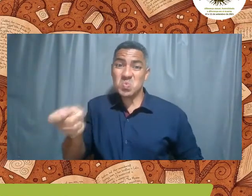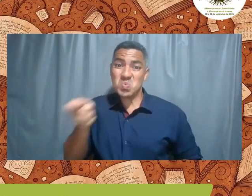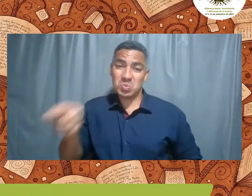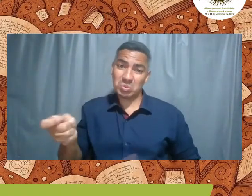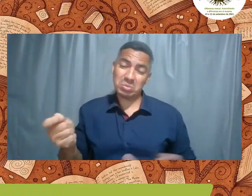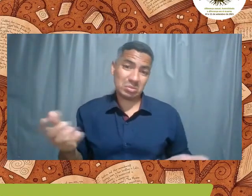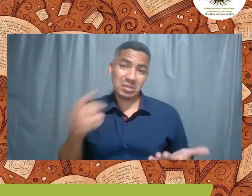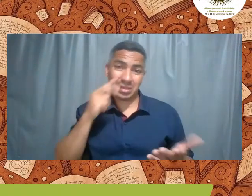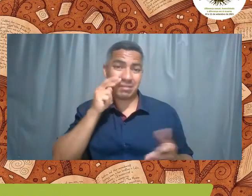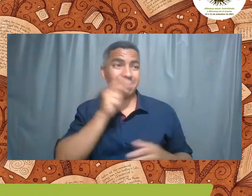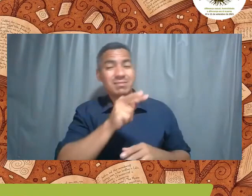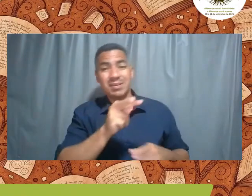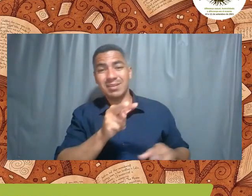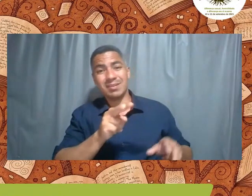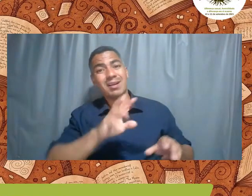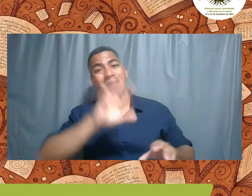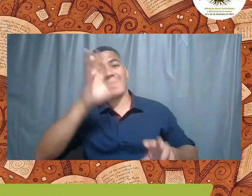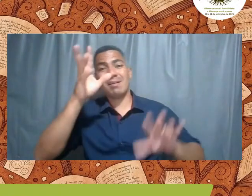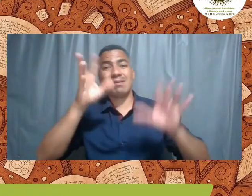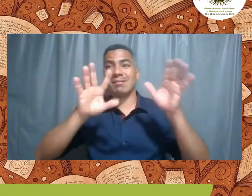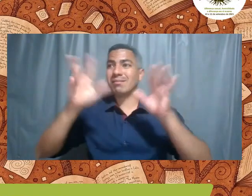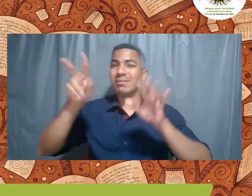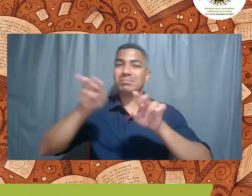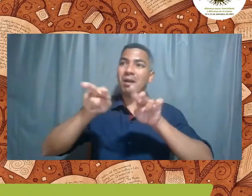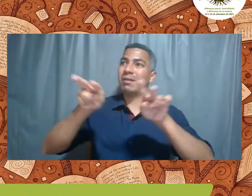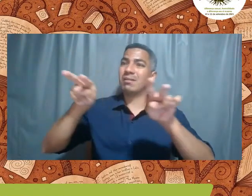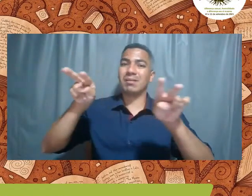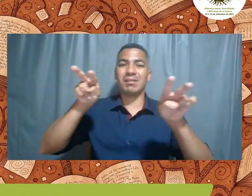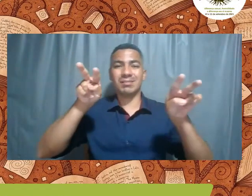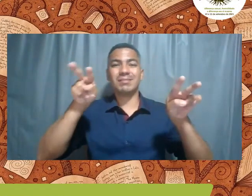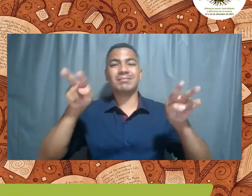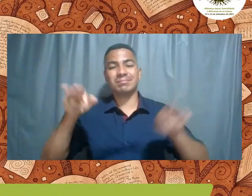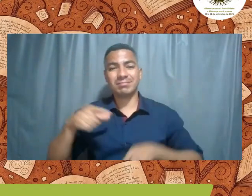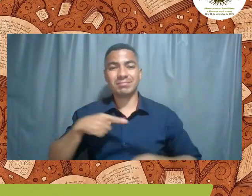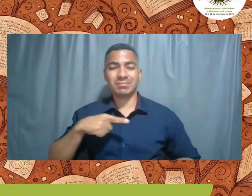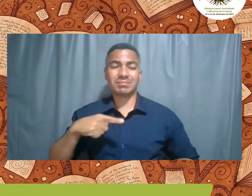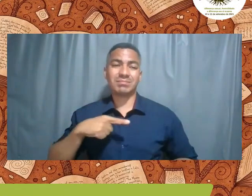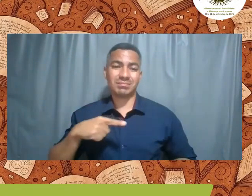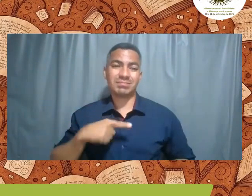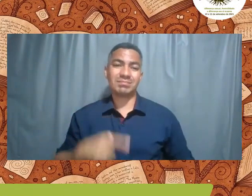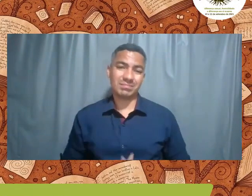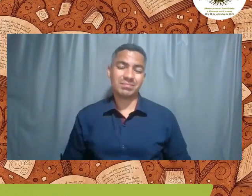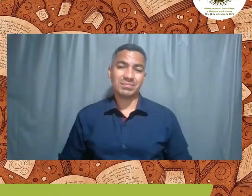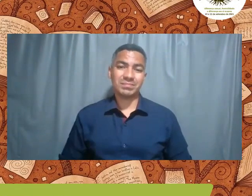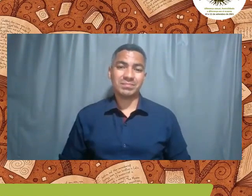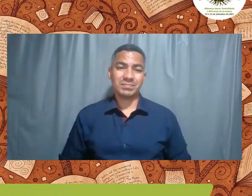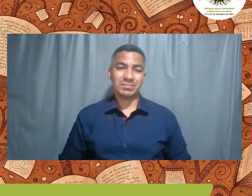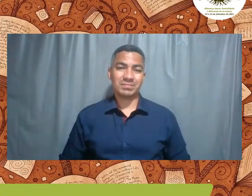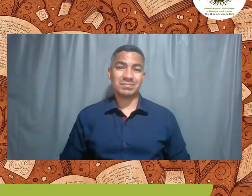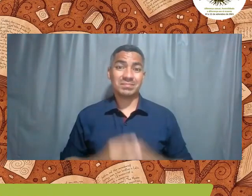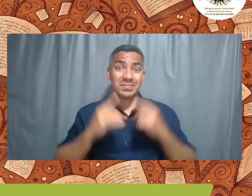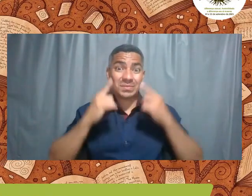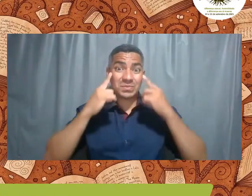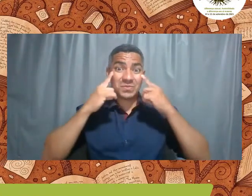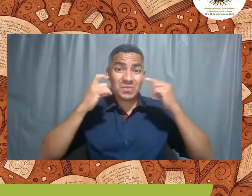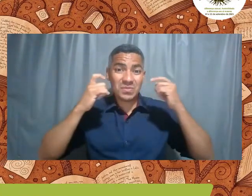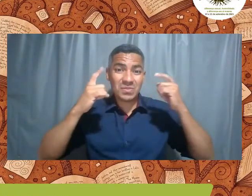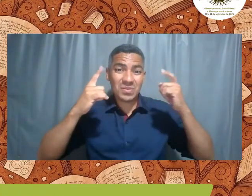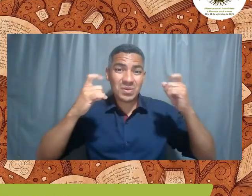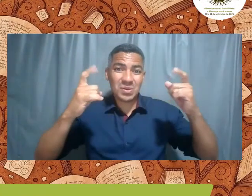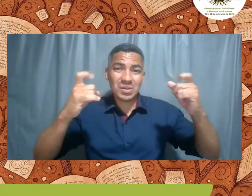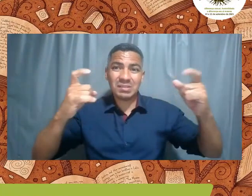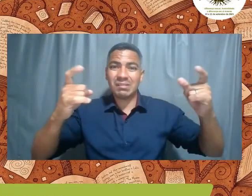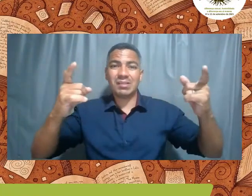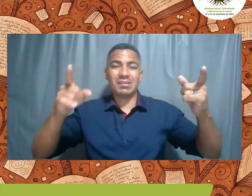digamos assim, social, eu diria mesmo ecológica, né? Desse quadro da violência provocada